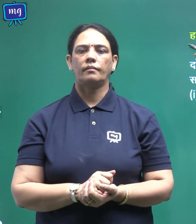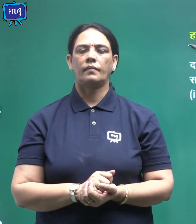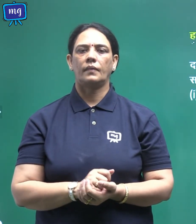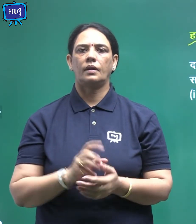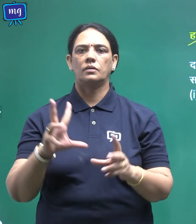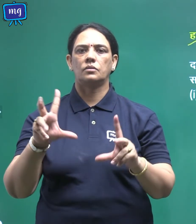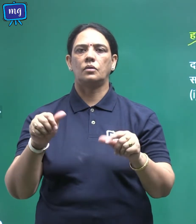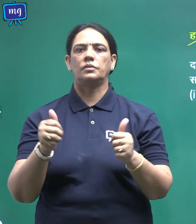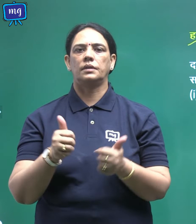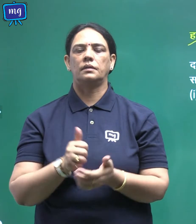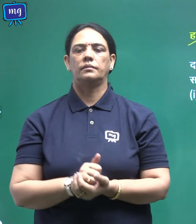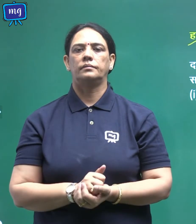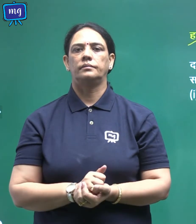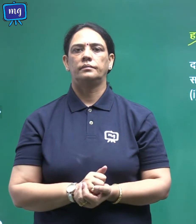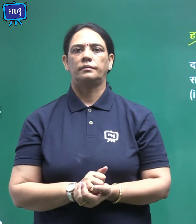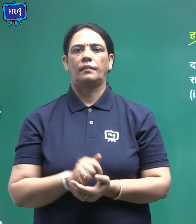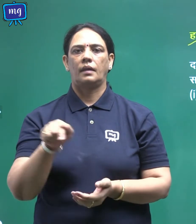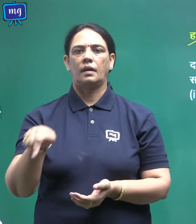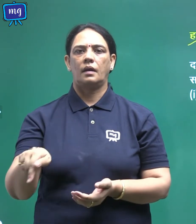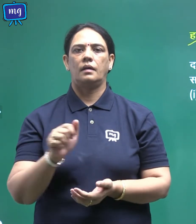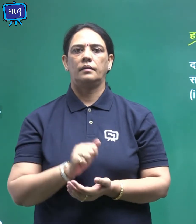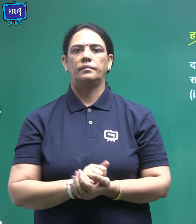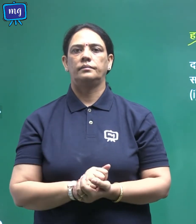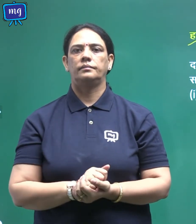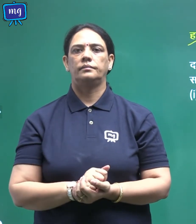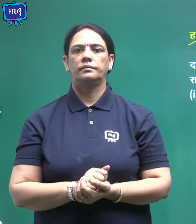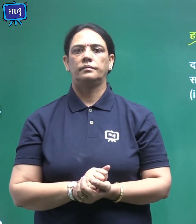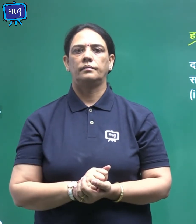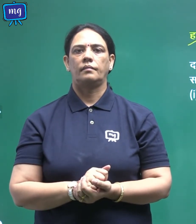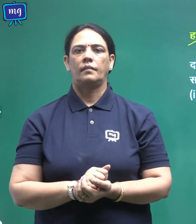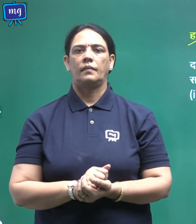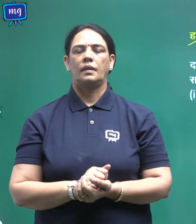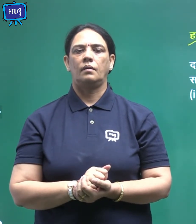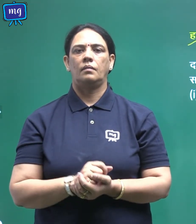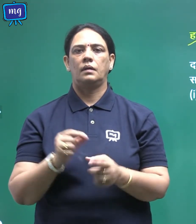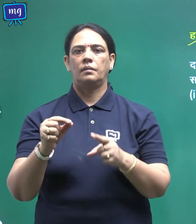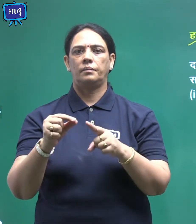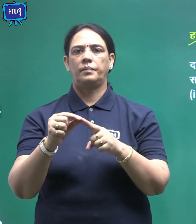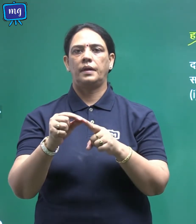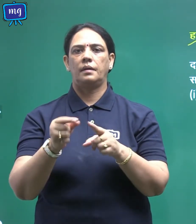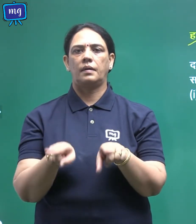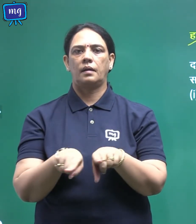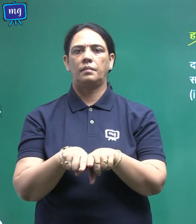हल, यहाँ मूलधन P बराबर